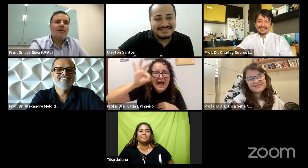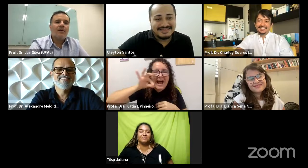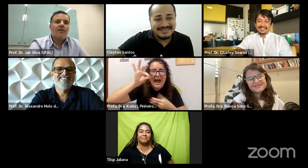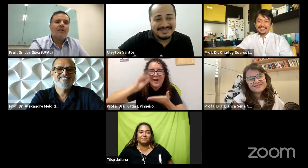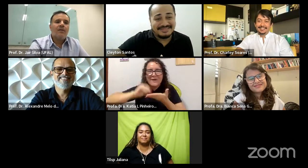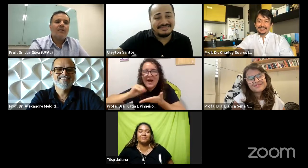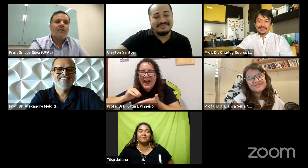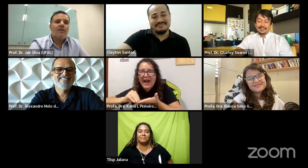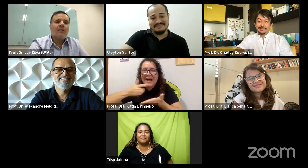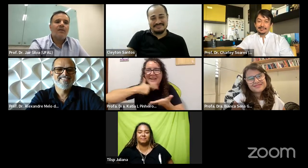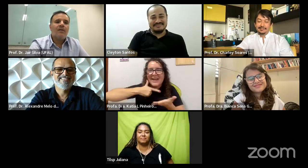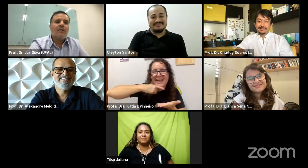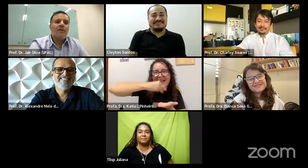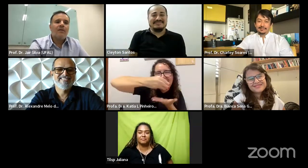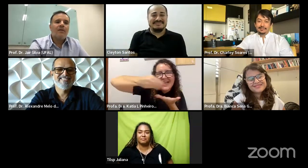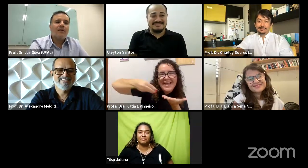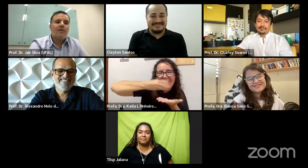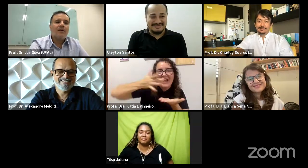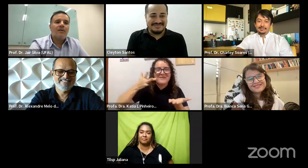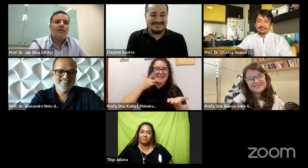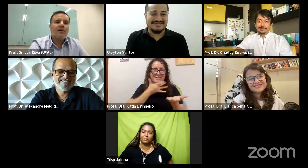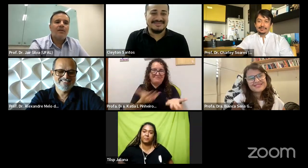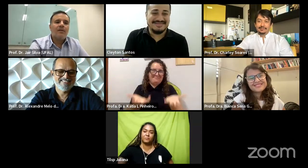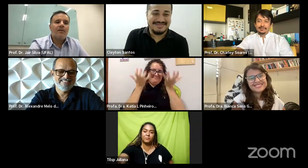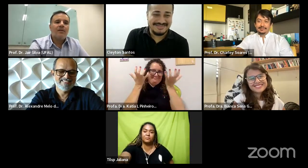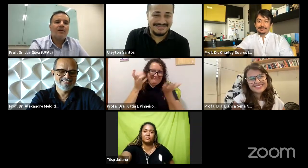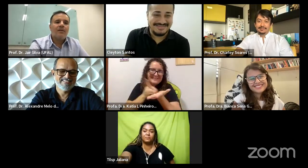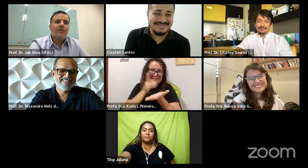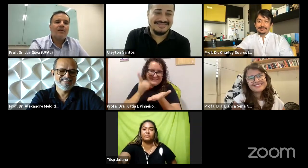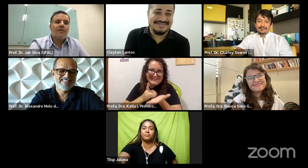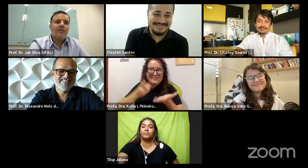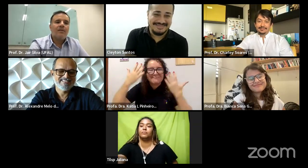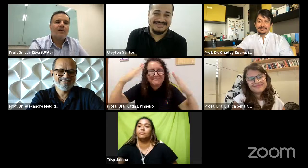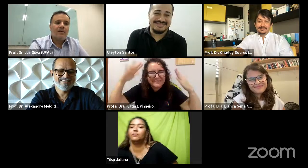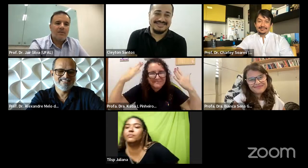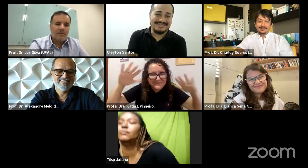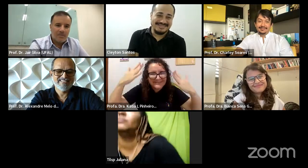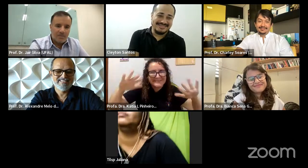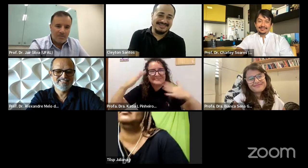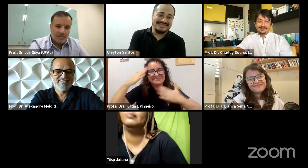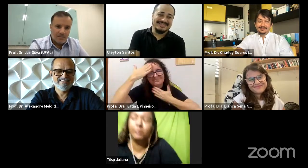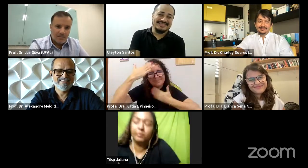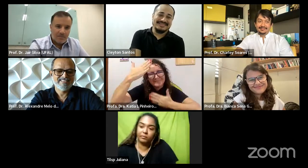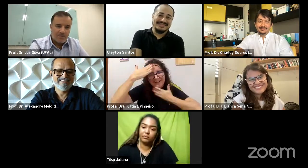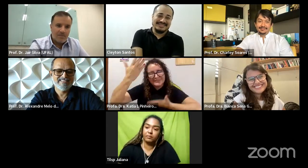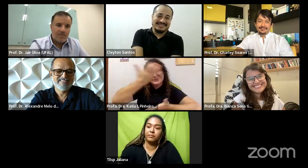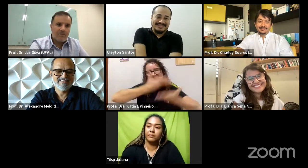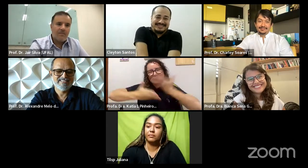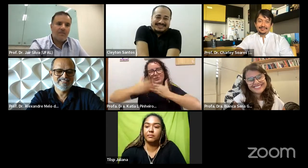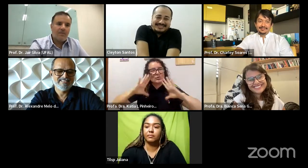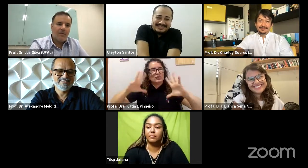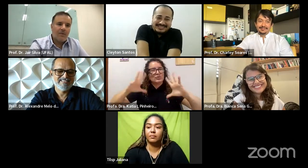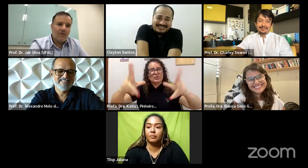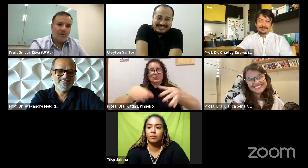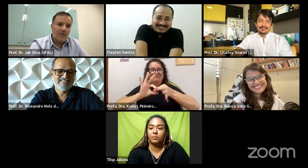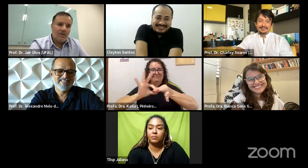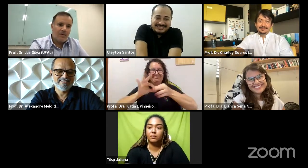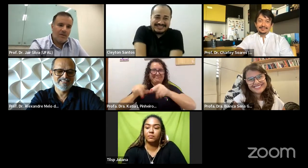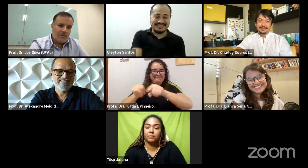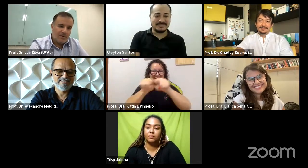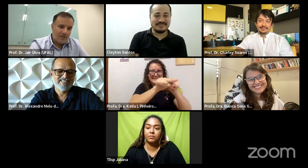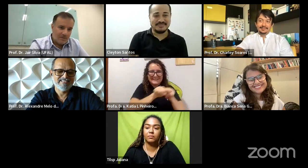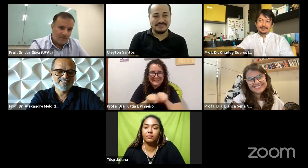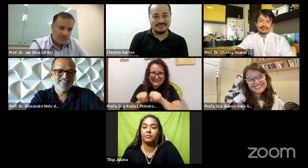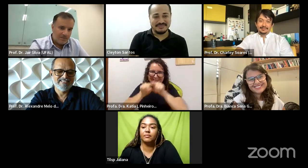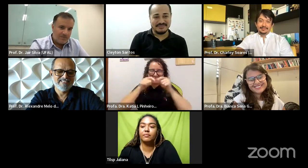Então, nós vamos mandar para você todas as considerações, para você engrandecer e melhorar a sua dissertação. Muito